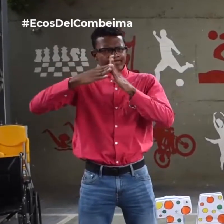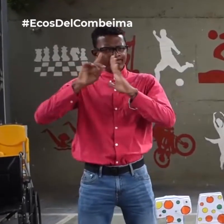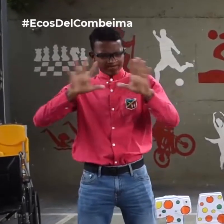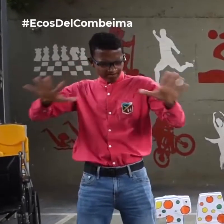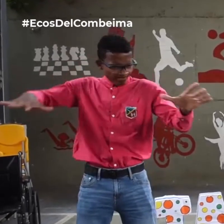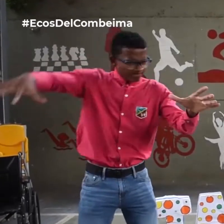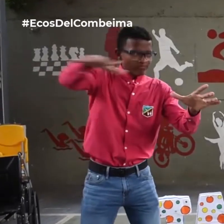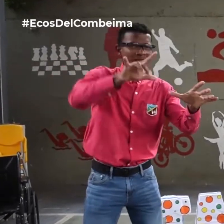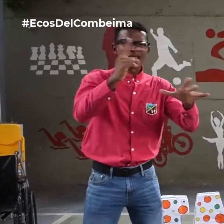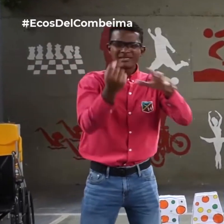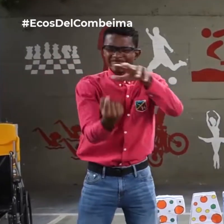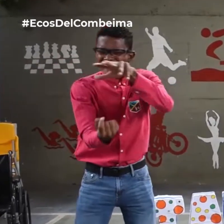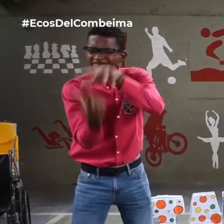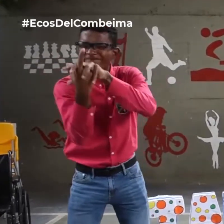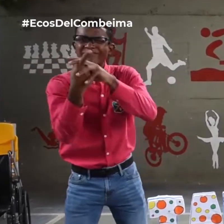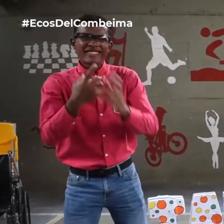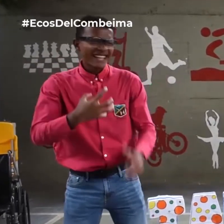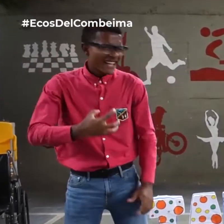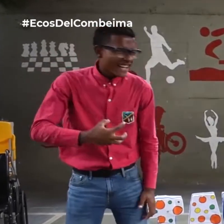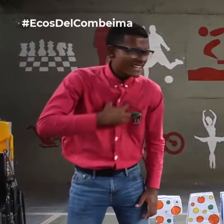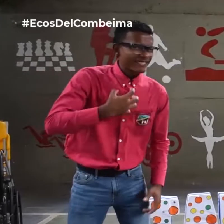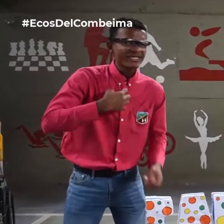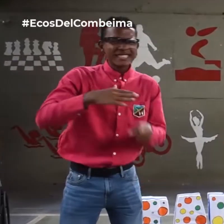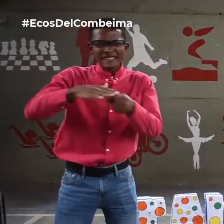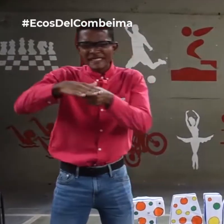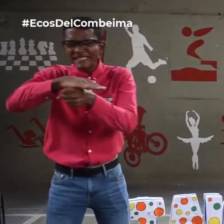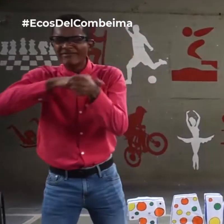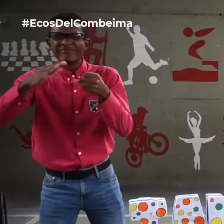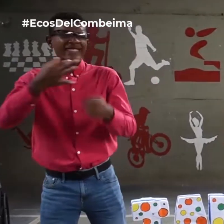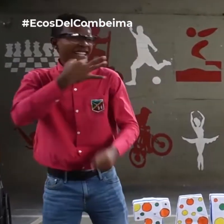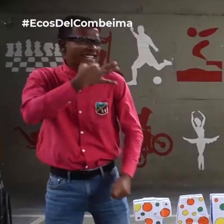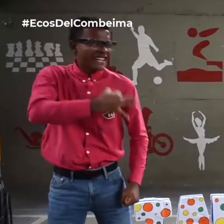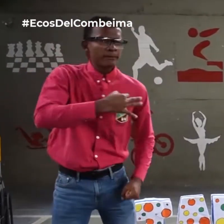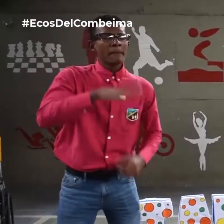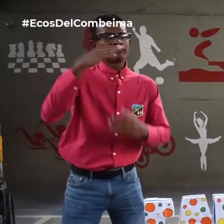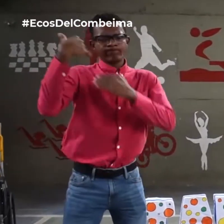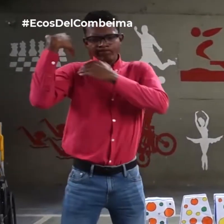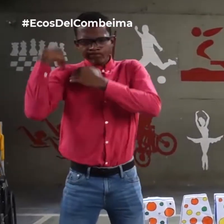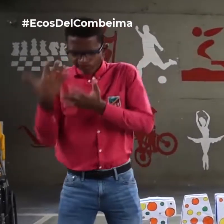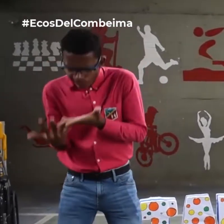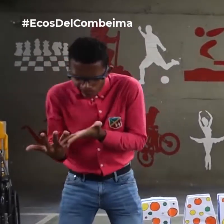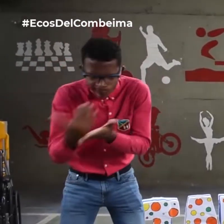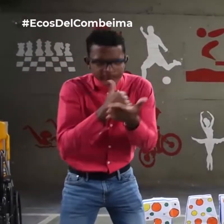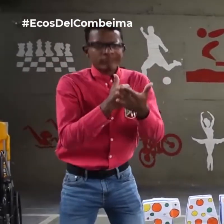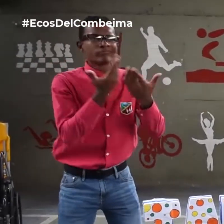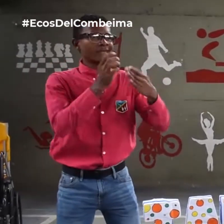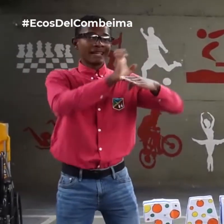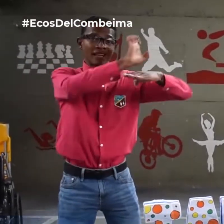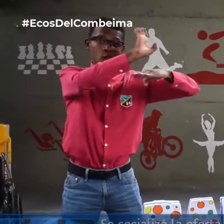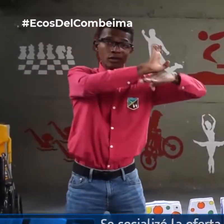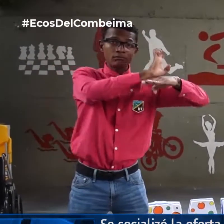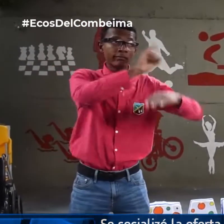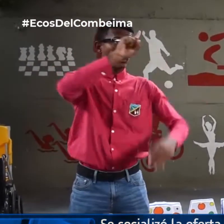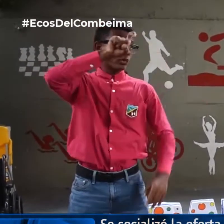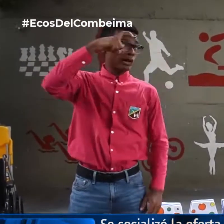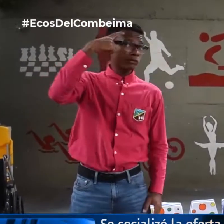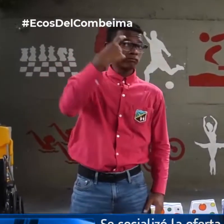ser inclusivos, mirando las situaciones, las quejas, las denuncias que trae todas